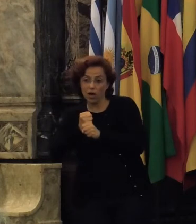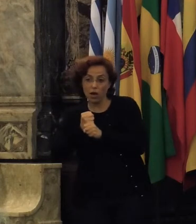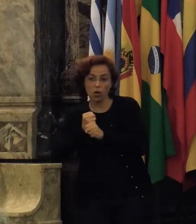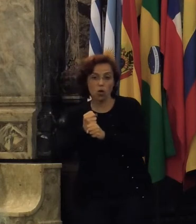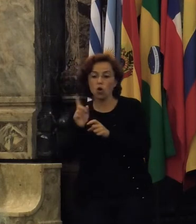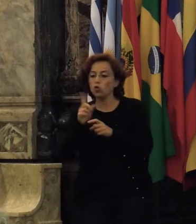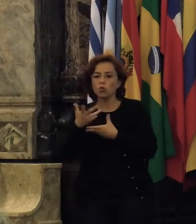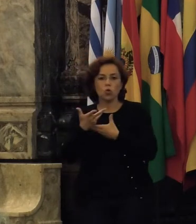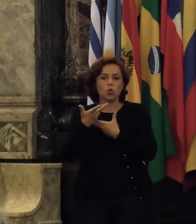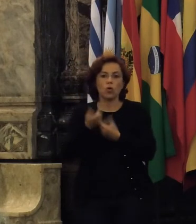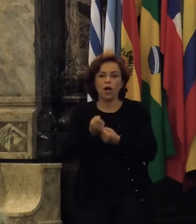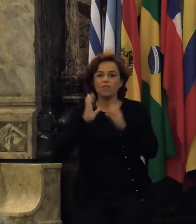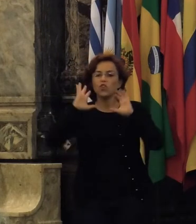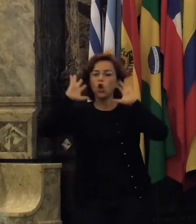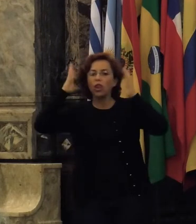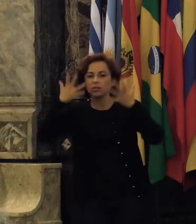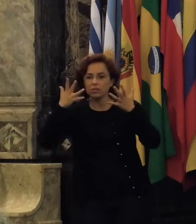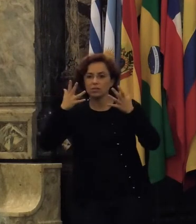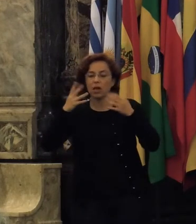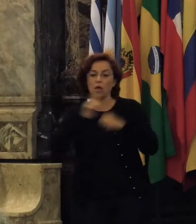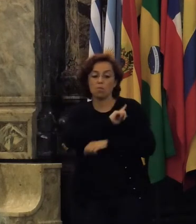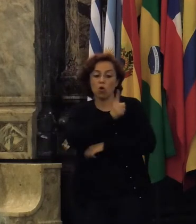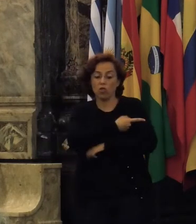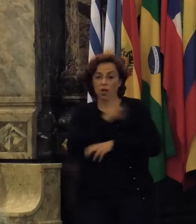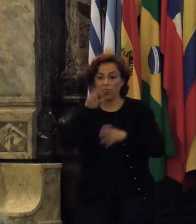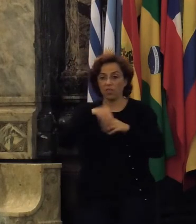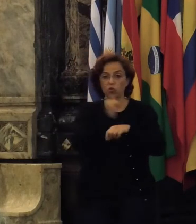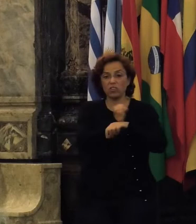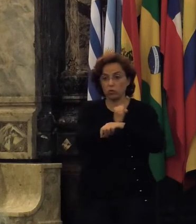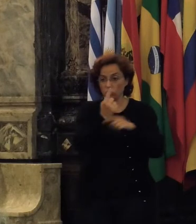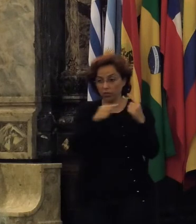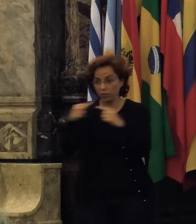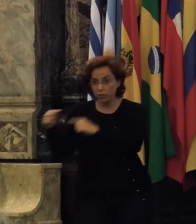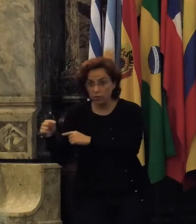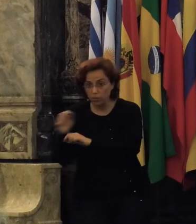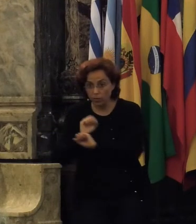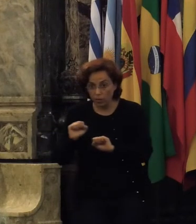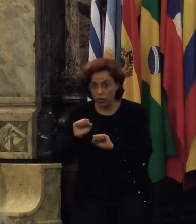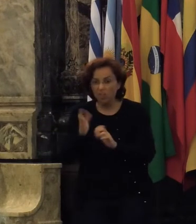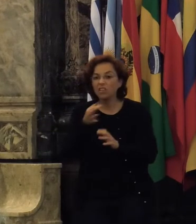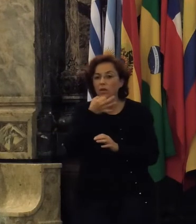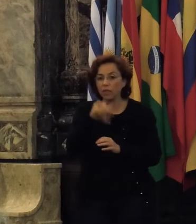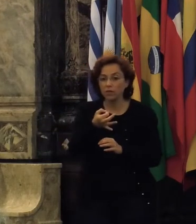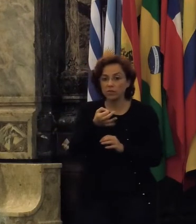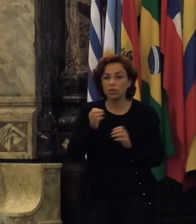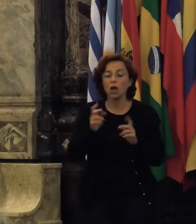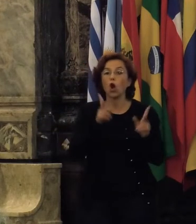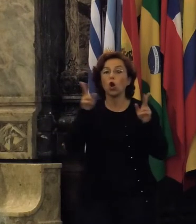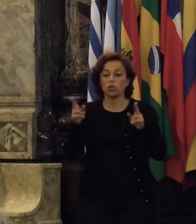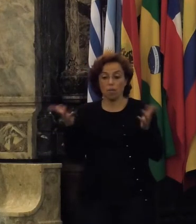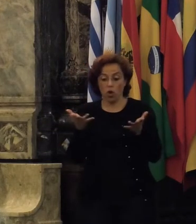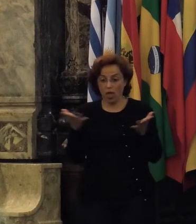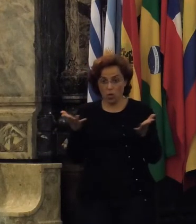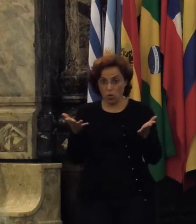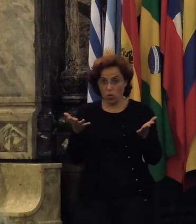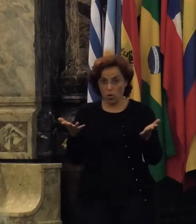a los dispositivos de violencia y poder institucional? Muy bien. Vayamos a ver qué quiere decir entonces ser contemporáneo.